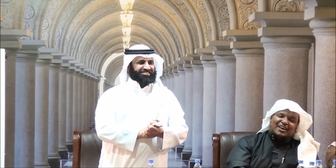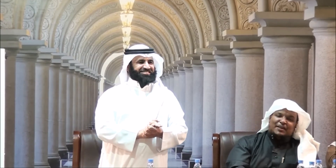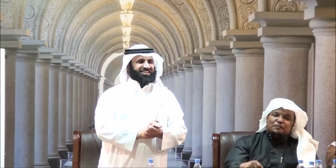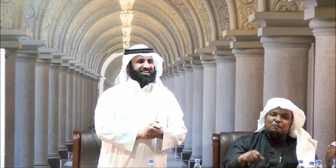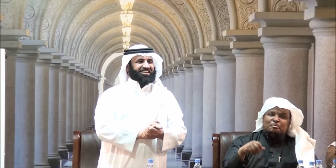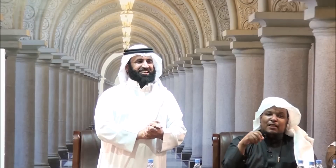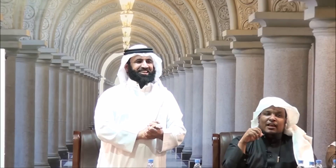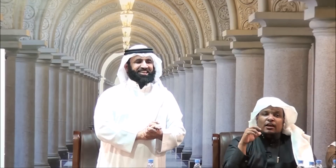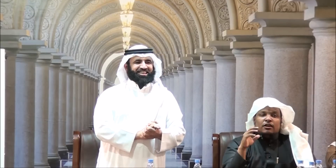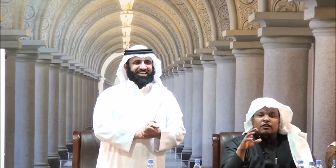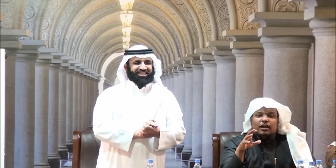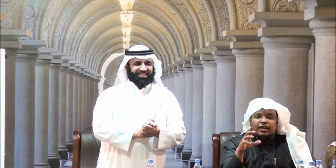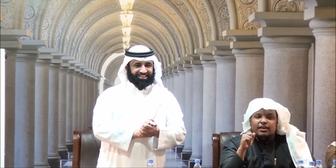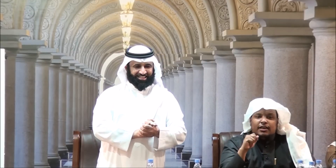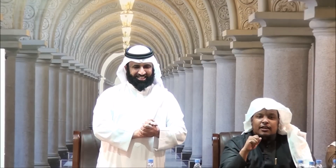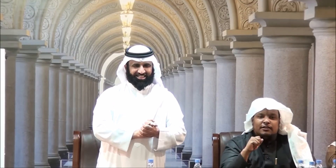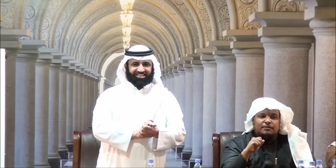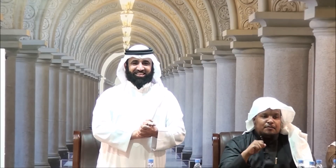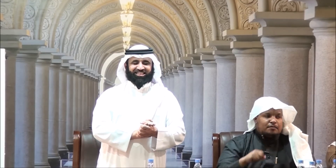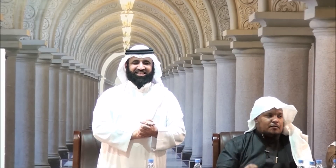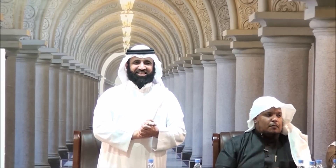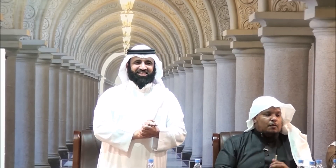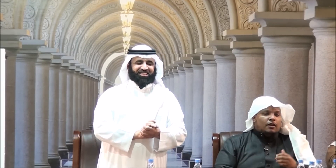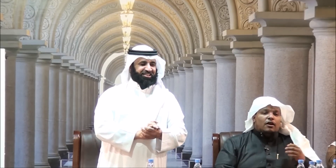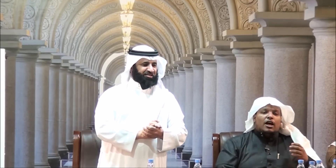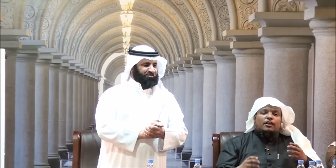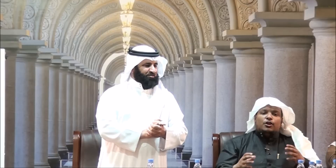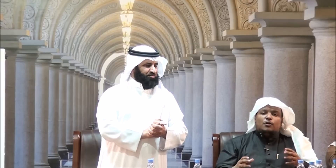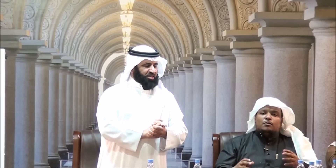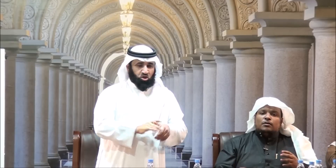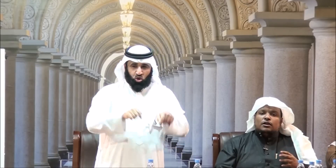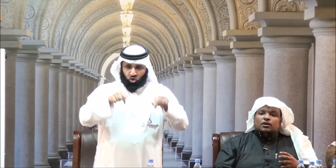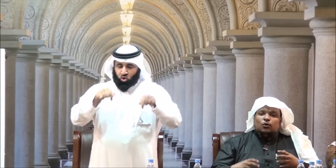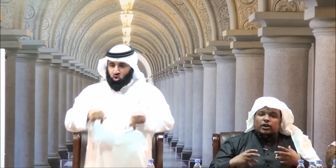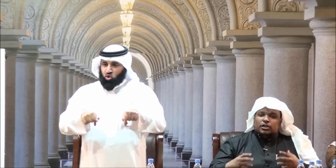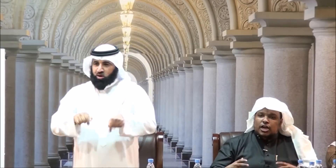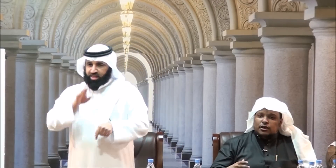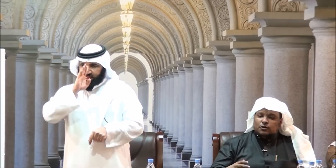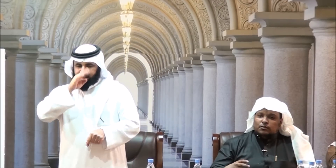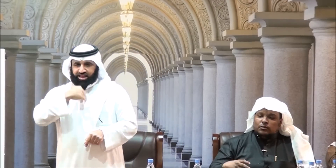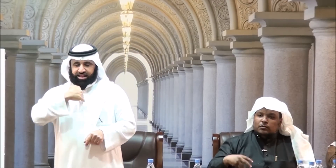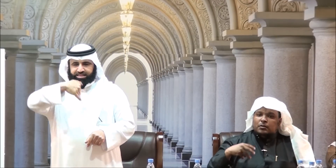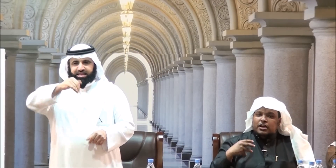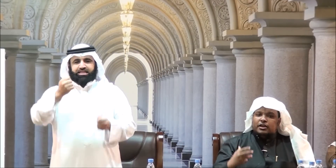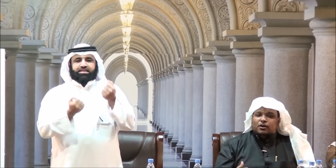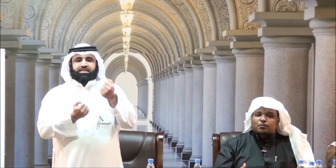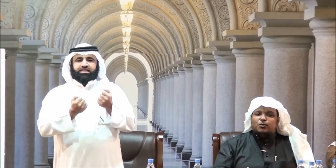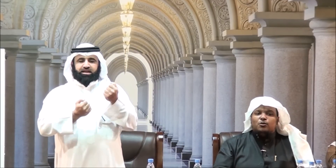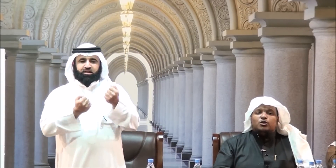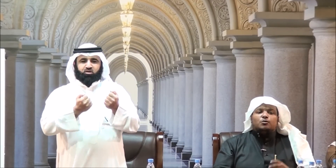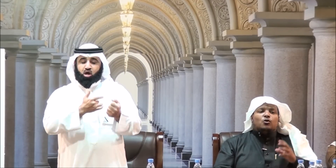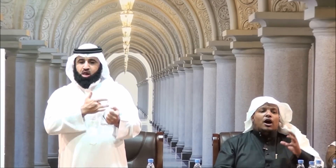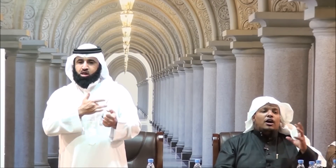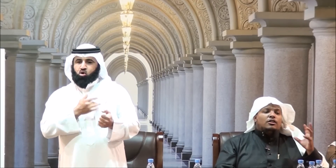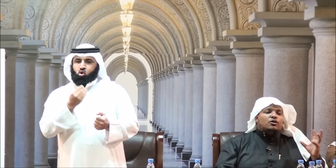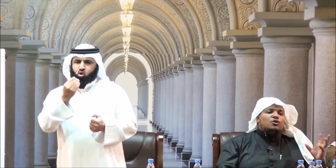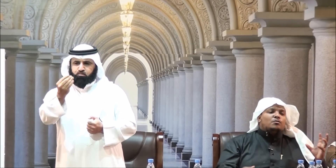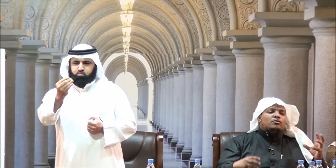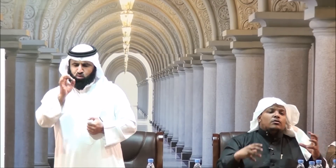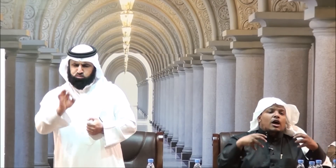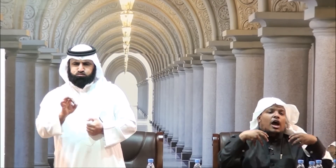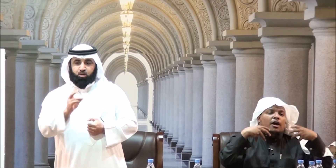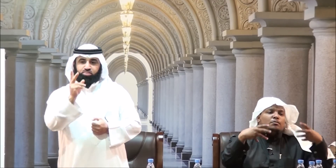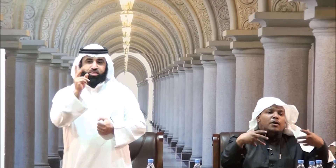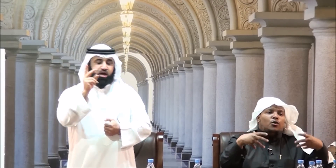جزاكم الله خير. الحقيقة هذا اليوم وأنا جايكم بما إني أحبكم جبت واحد